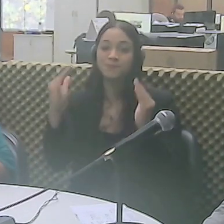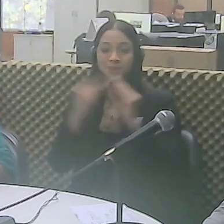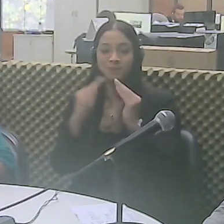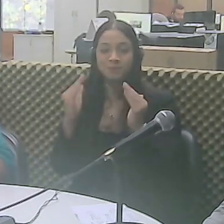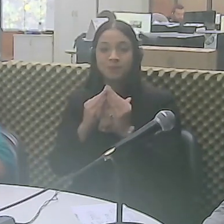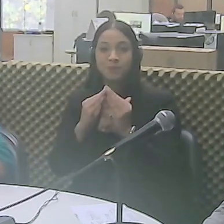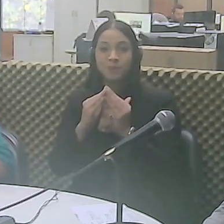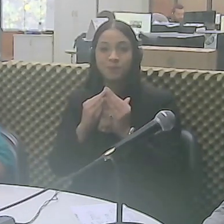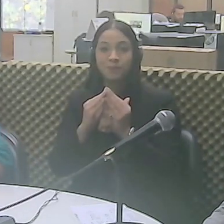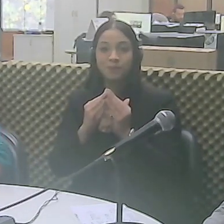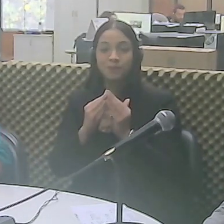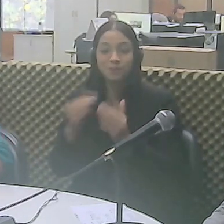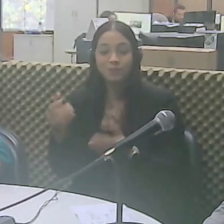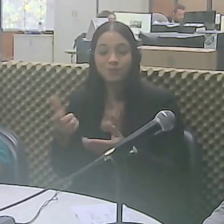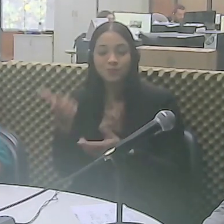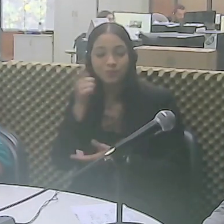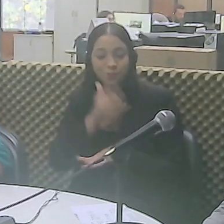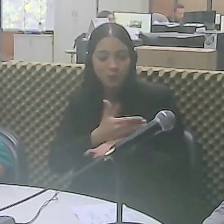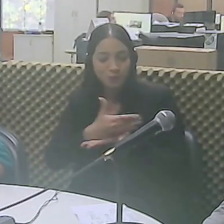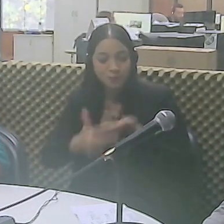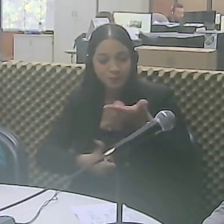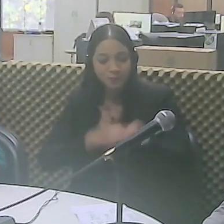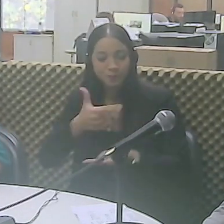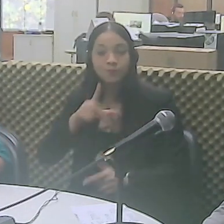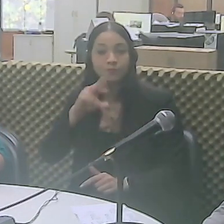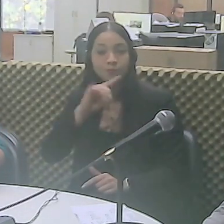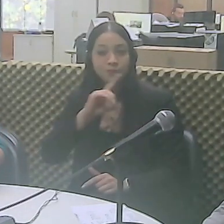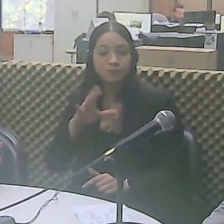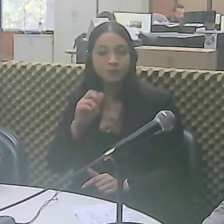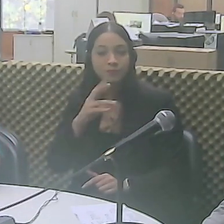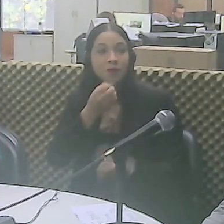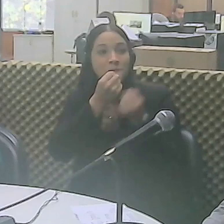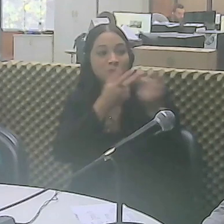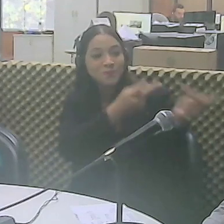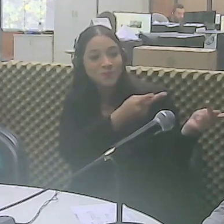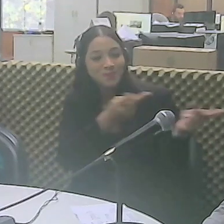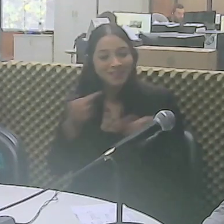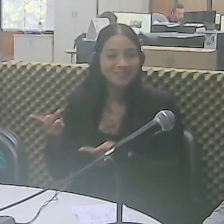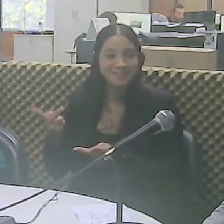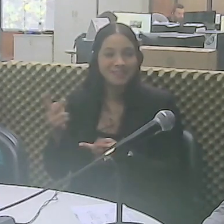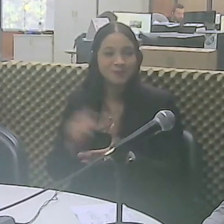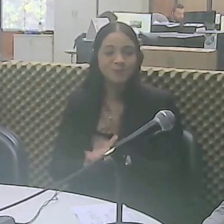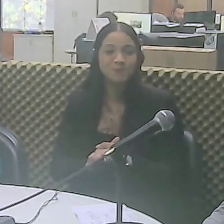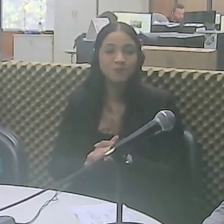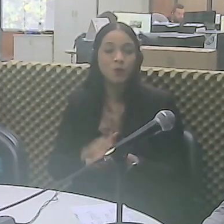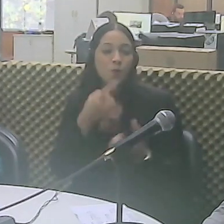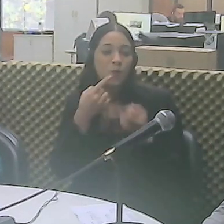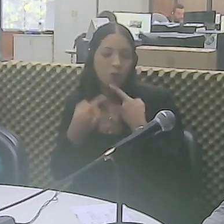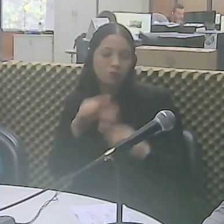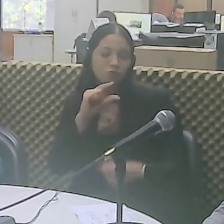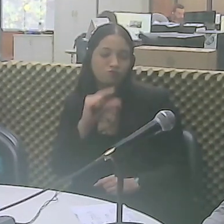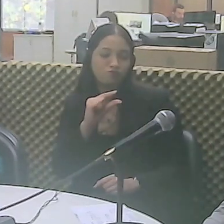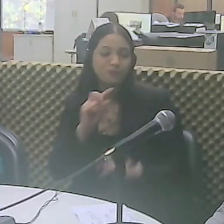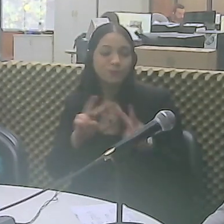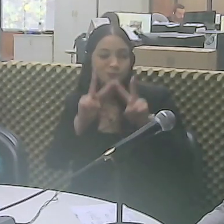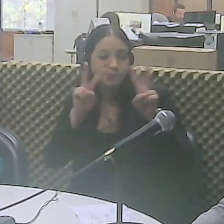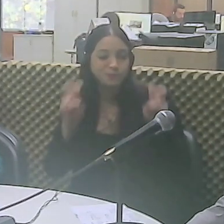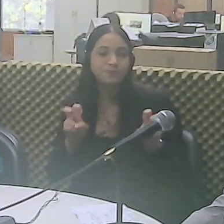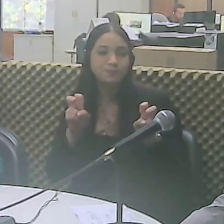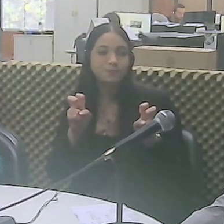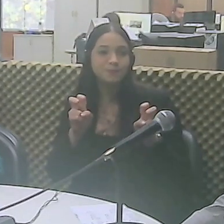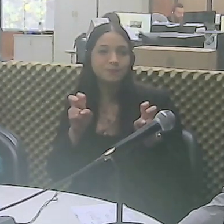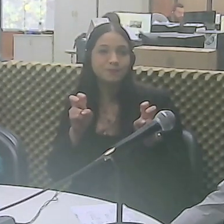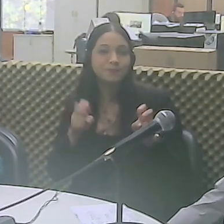habitação recém-empossado, Luiz Carlos Alves. Seja muito bem-vindo. Nós vamos conversar um pouquinho agora sobre